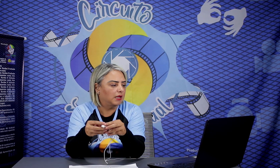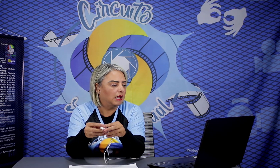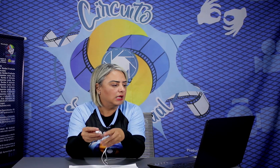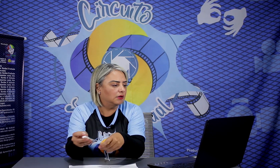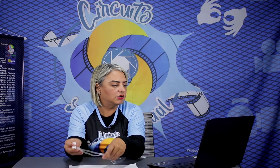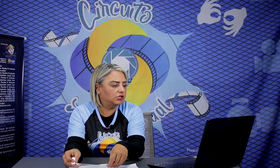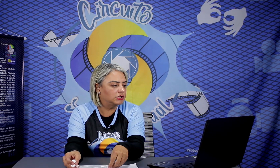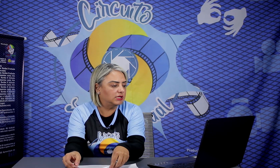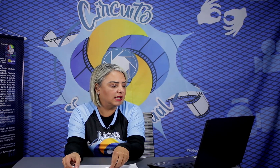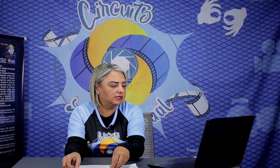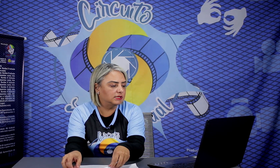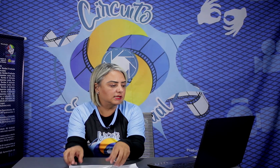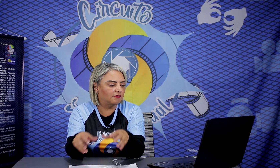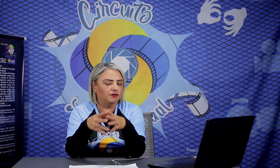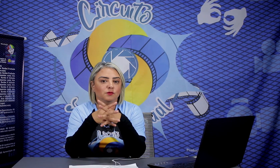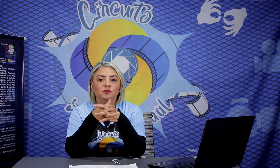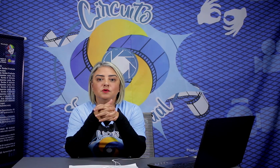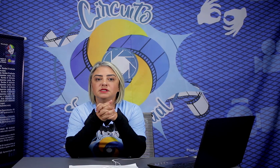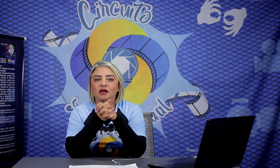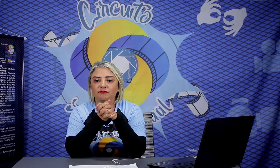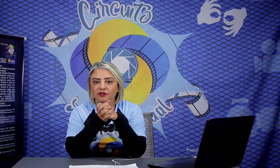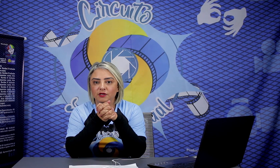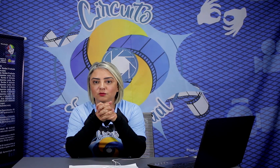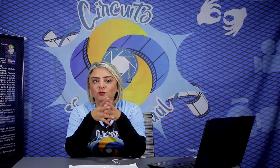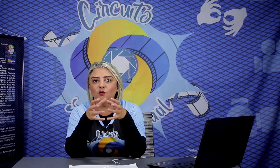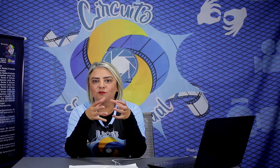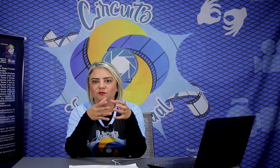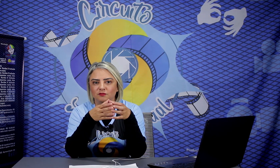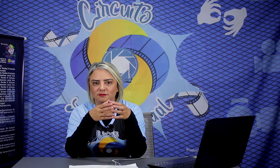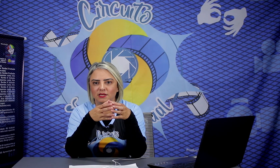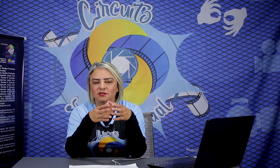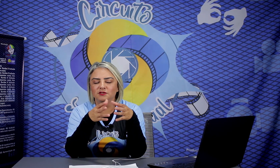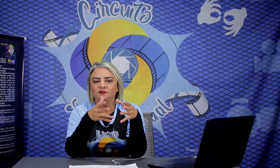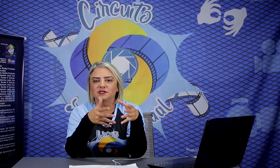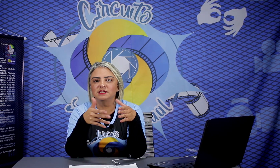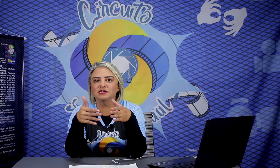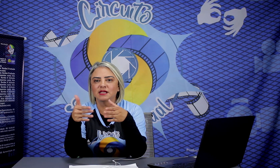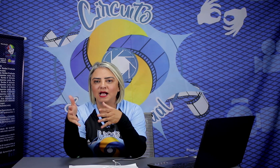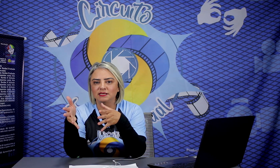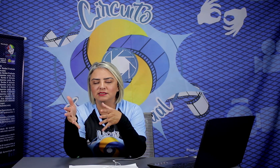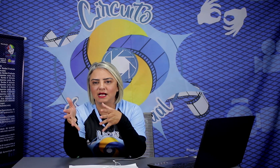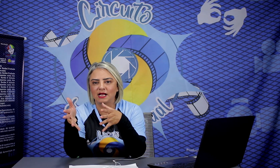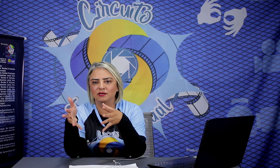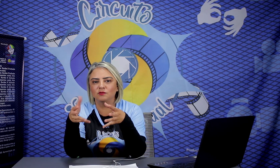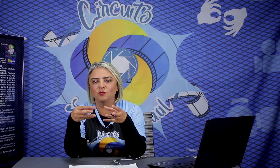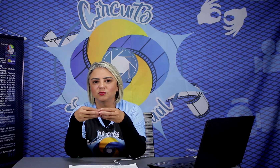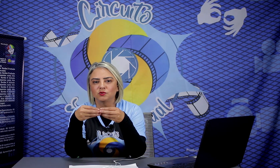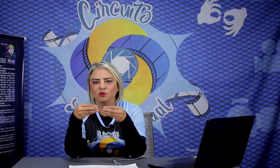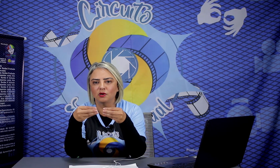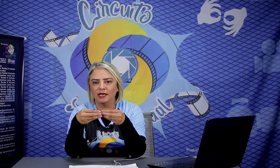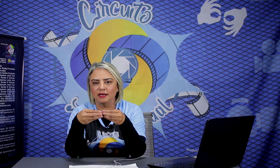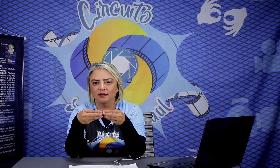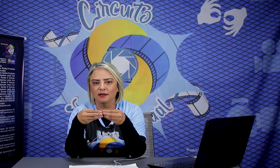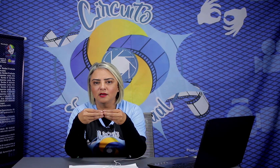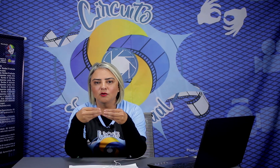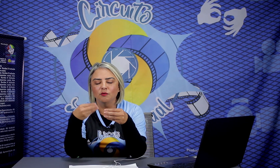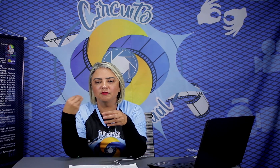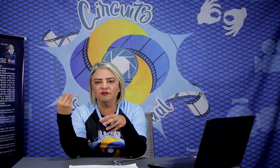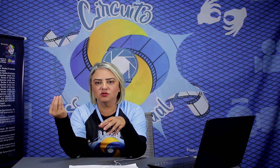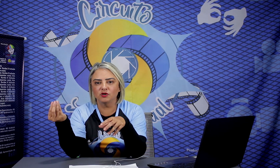Então, a gente tem esse desafio. O desafio do novo, de você estar em sala com outro colega. O professor